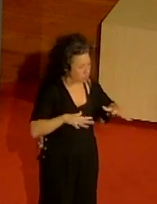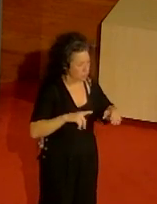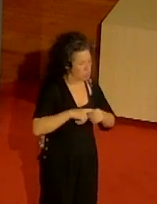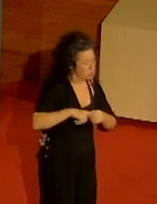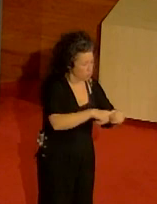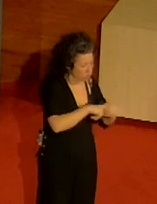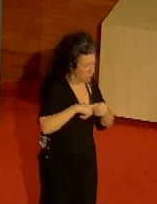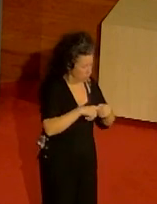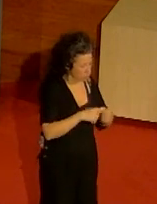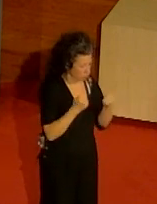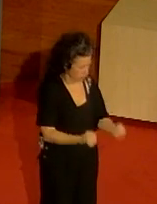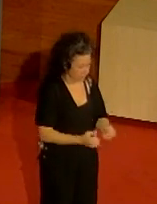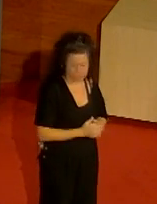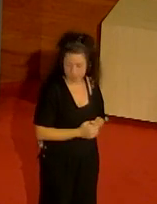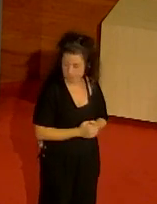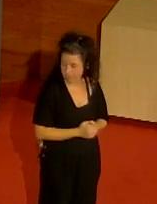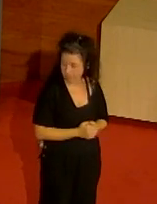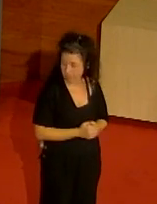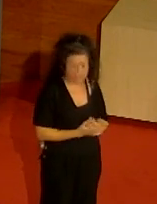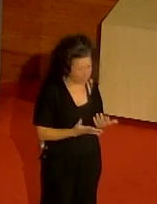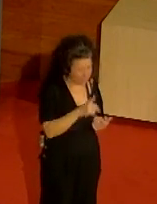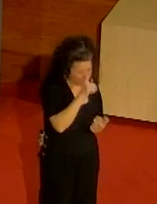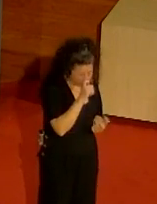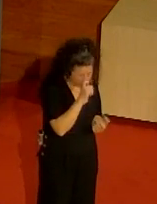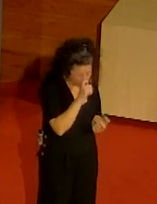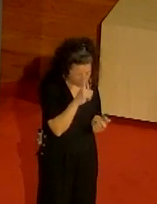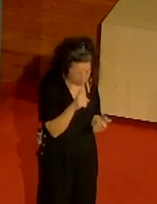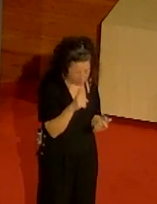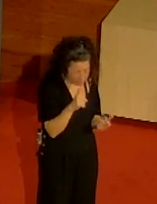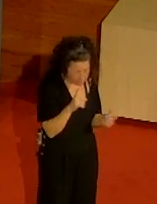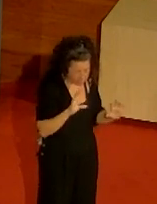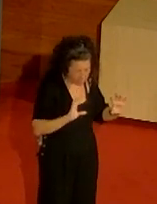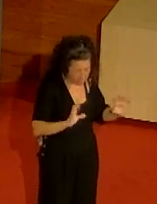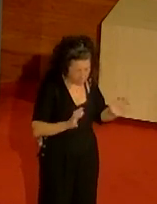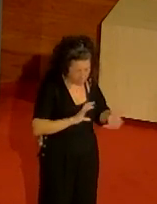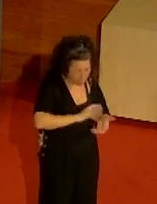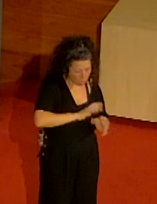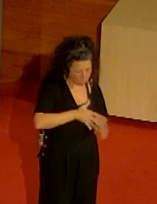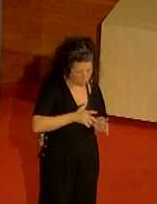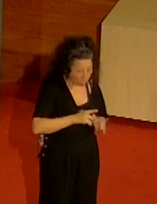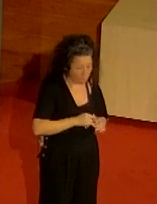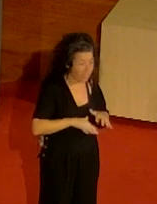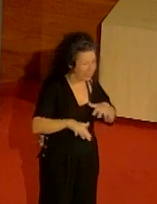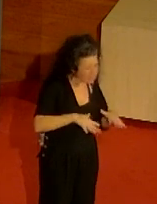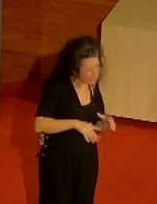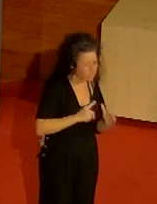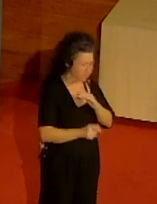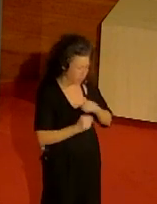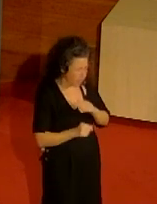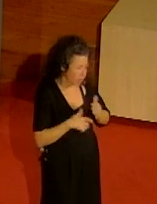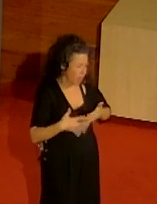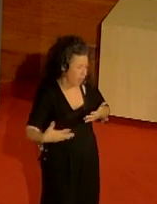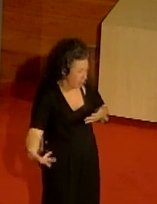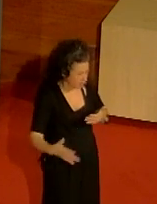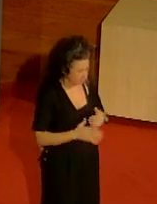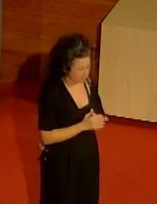¿Recordáis? Sí, la expresión se ha quedado, ¿no? Pero recordáis que en los diarios decía la crisis de los refugiados, bla, bla, bla, bla, ¿no?